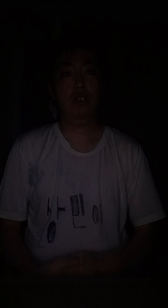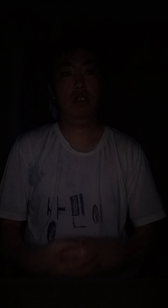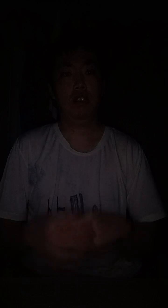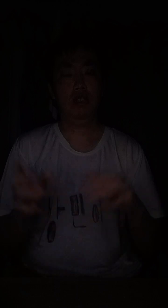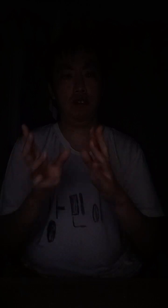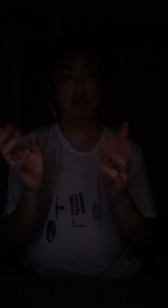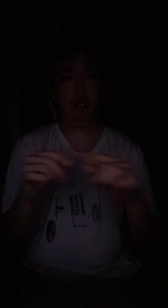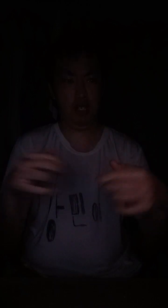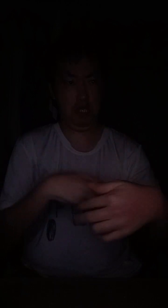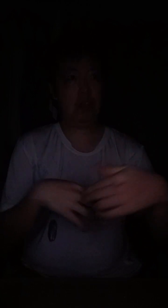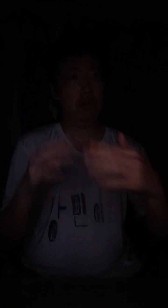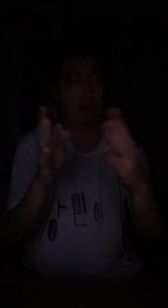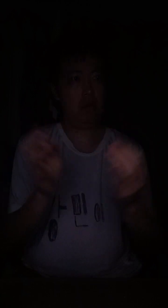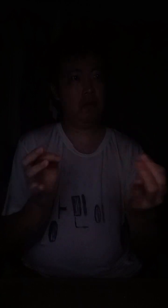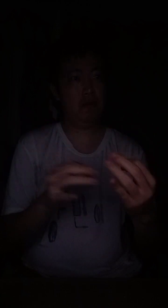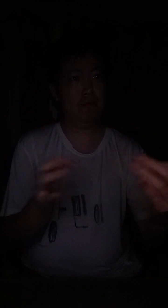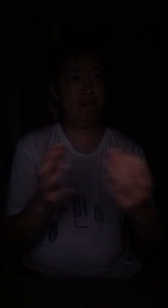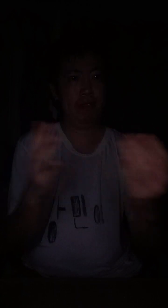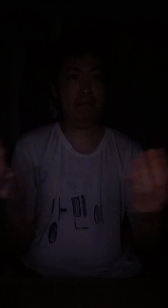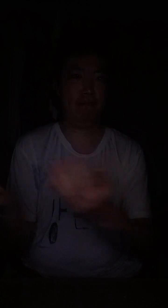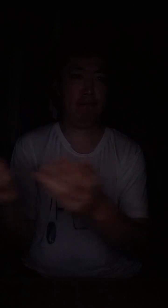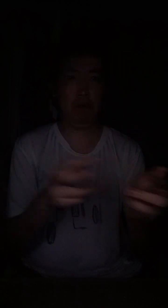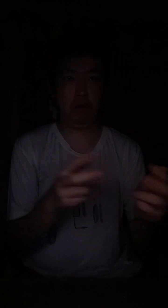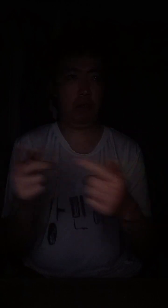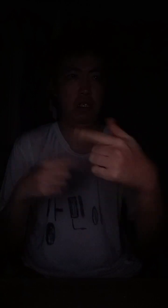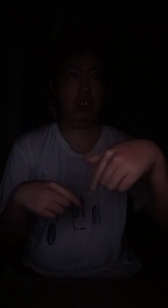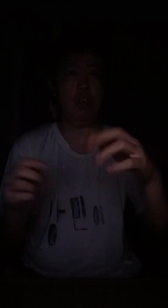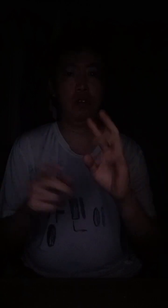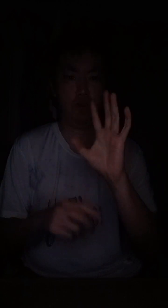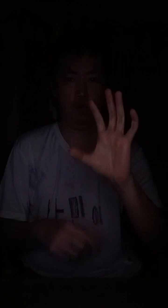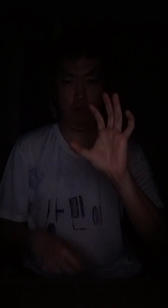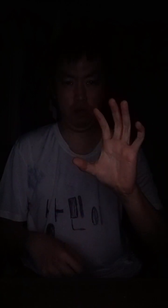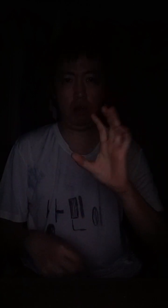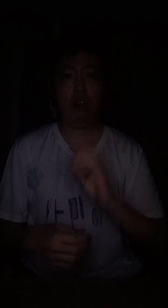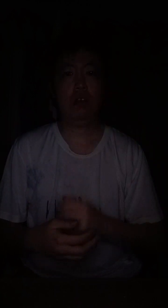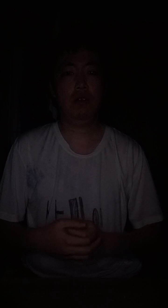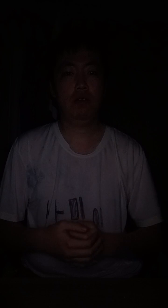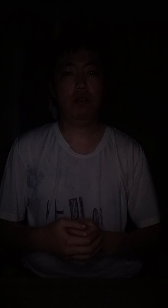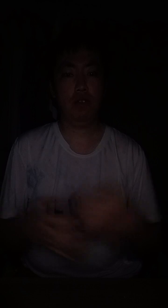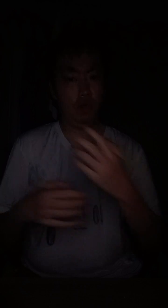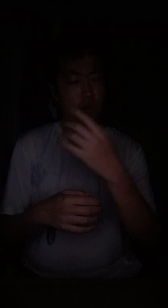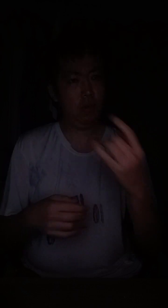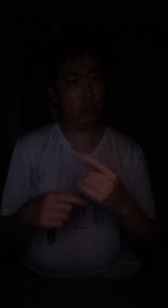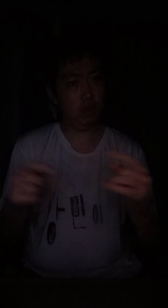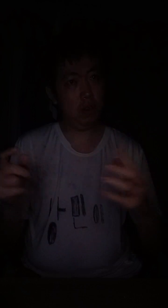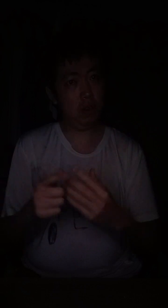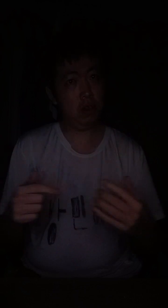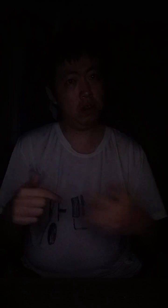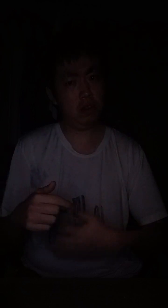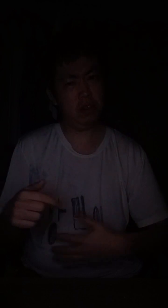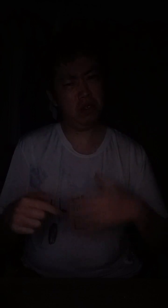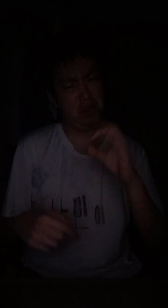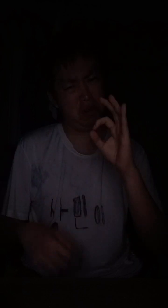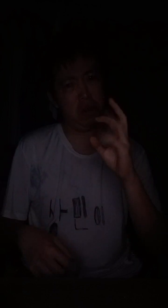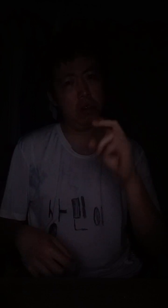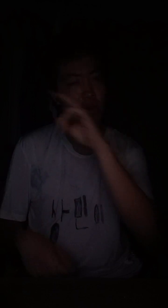상점과 학원이 밀집해 있어 사람들이 많이 오가는 한 상가의 여자 화장실. 경찰관들이 장비를 이용해 몰래카메라가 있는지